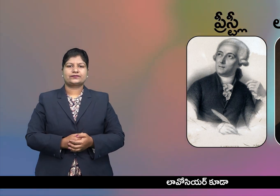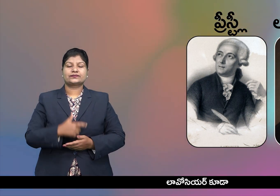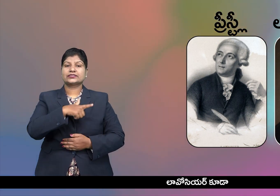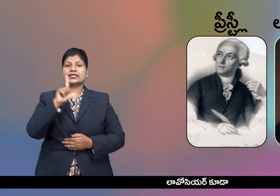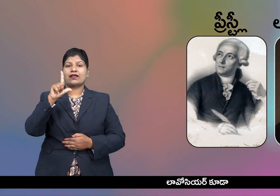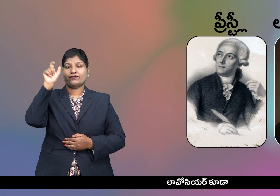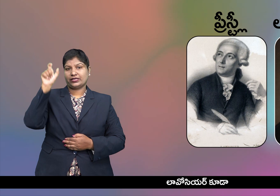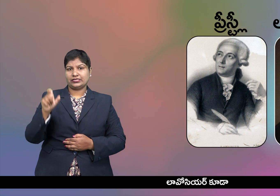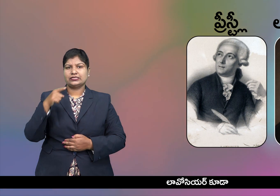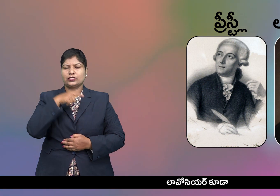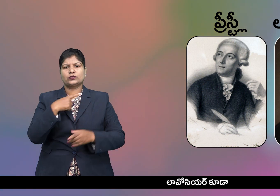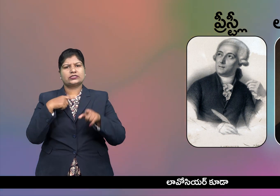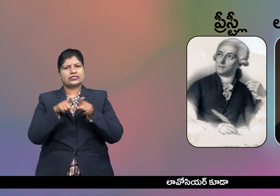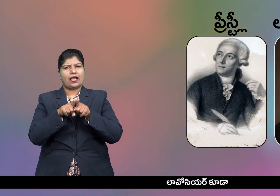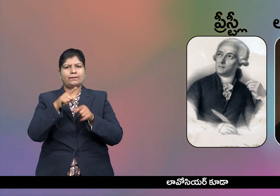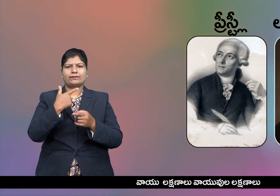లావోసియర్ కూడా